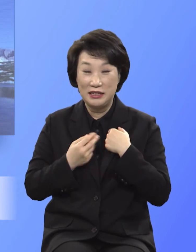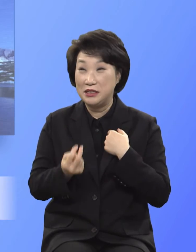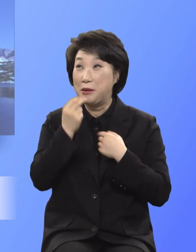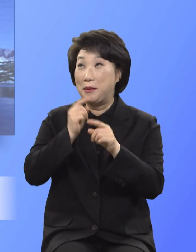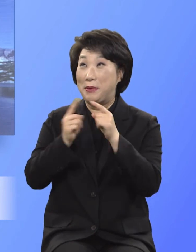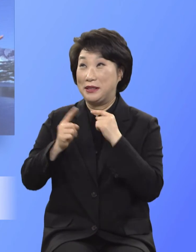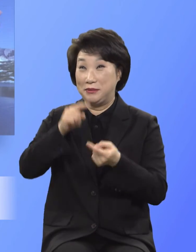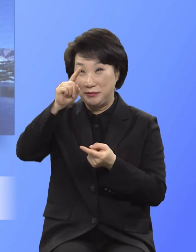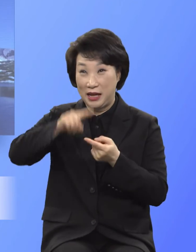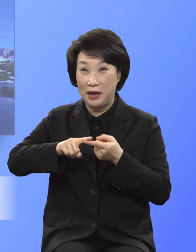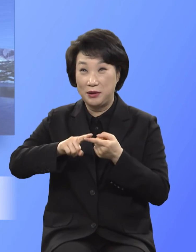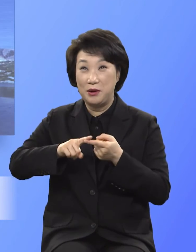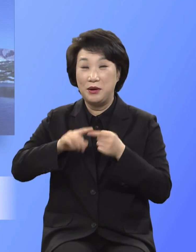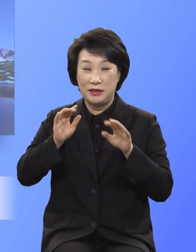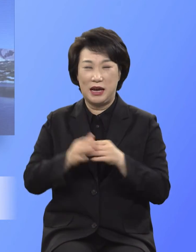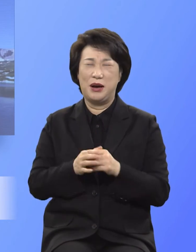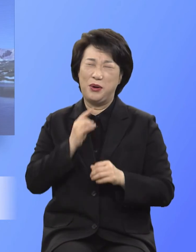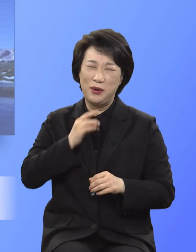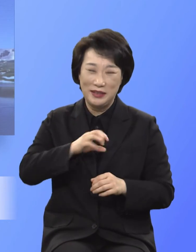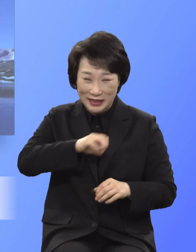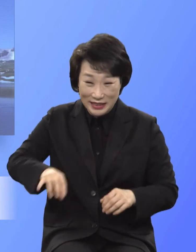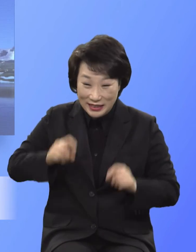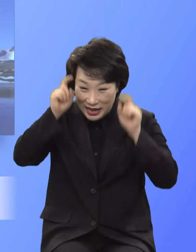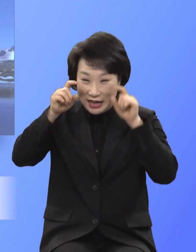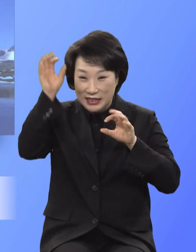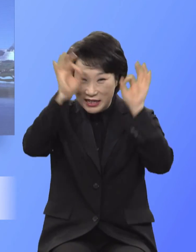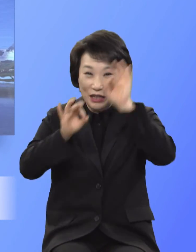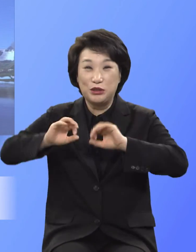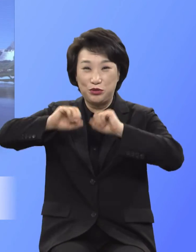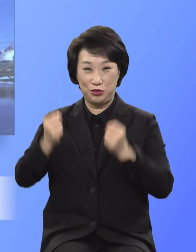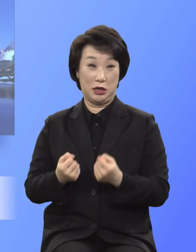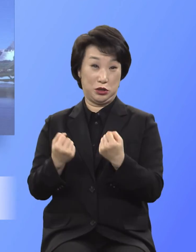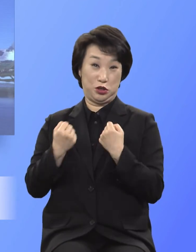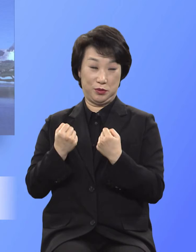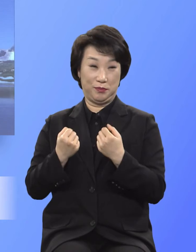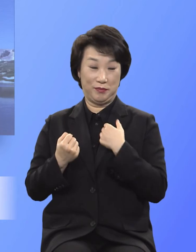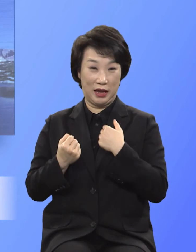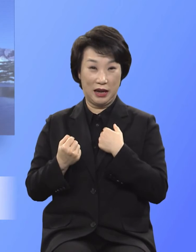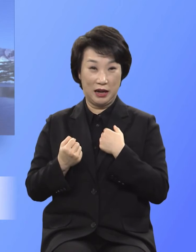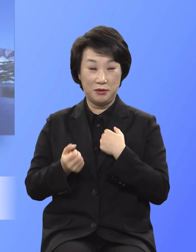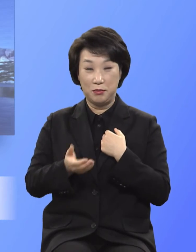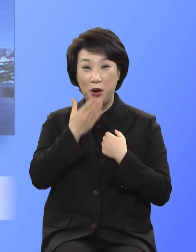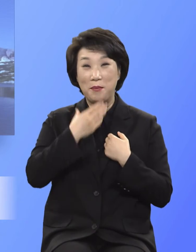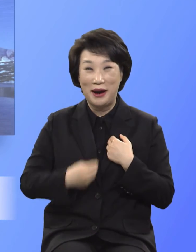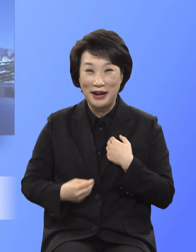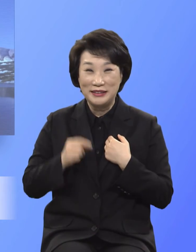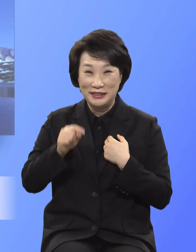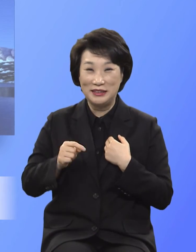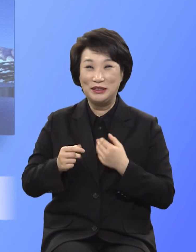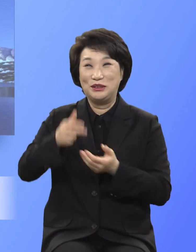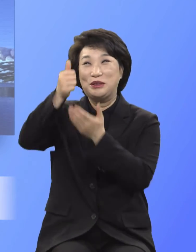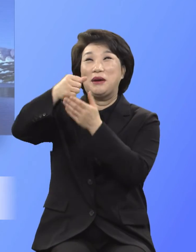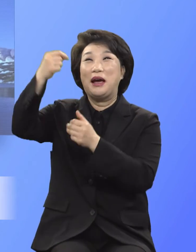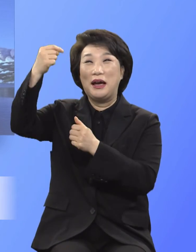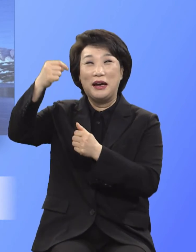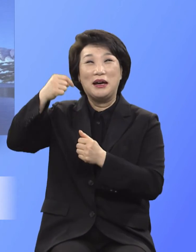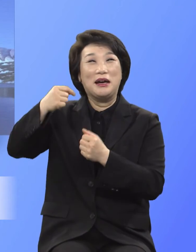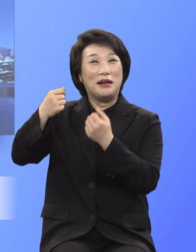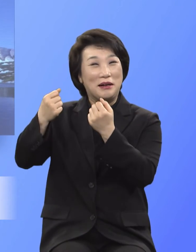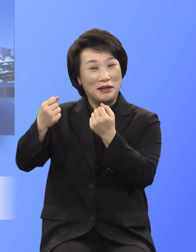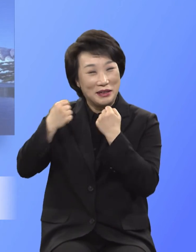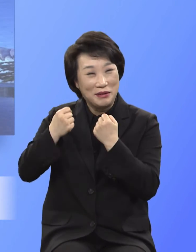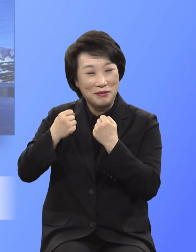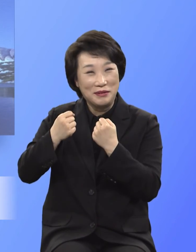생명의 말씀대로 오직 이른 양을 찾는 순종하는 힘이 먹고 마시는 영역에서,